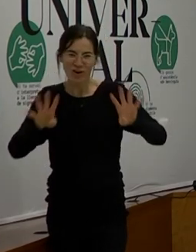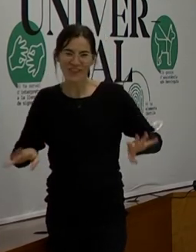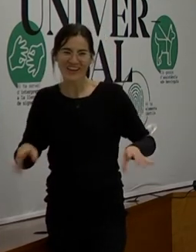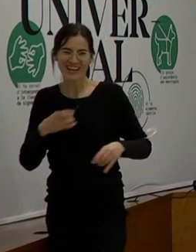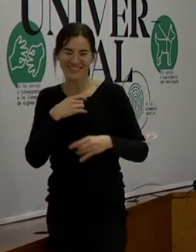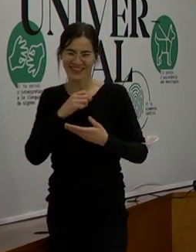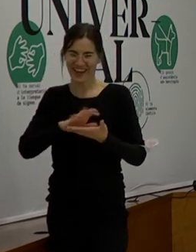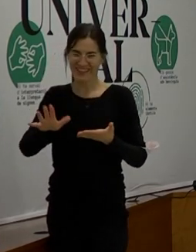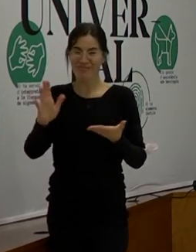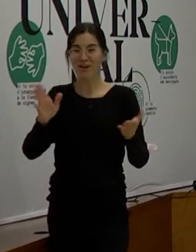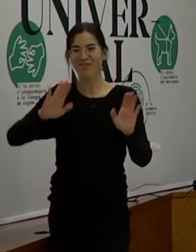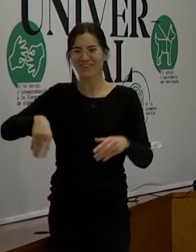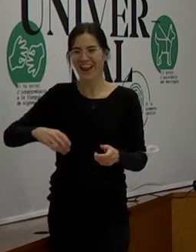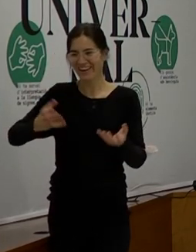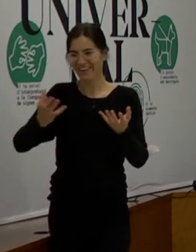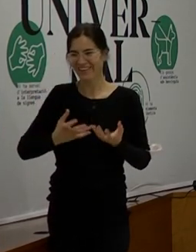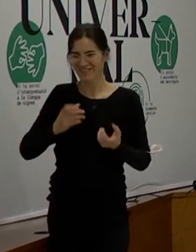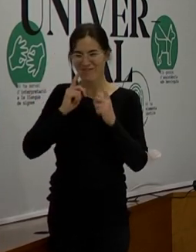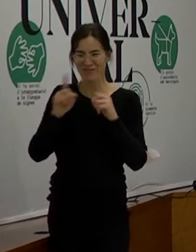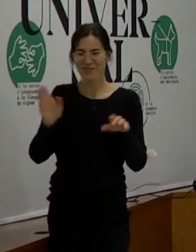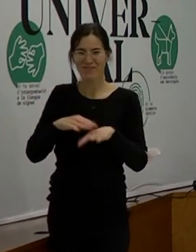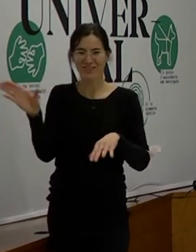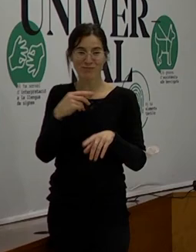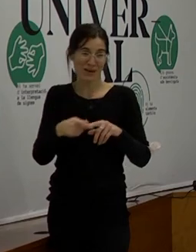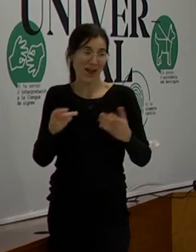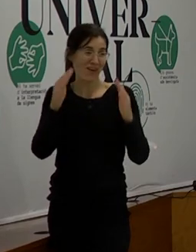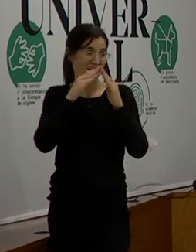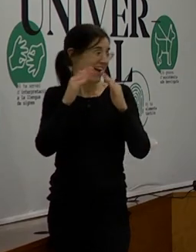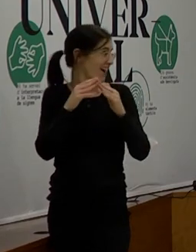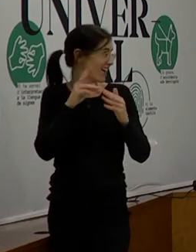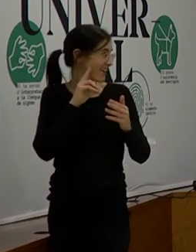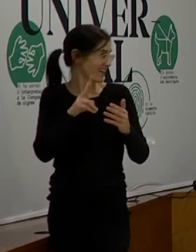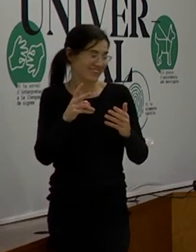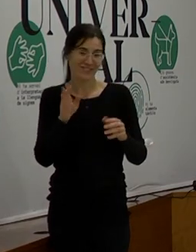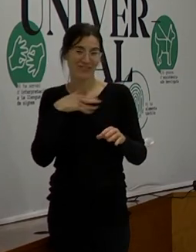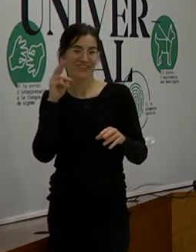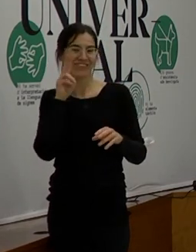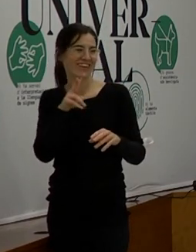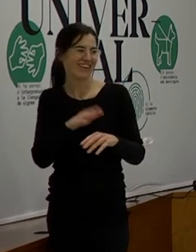però ha sortit guanyant tothom, perquè clar, a casa seva, cony, ara va, hòstia, què tal, el tercero, vale.